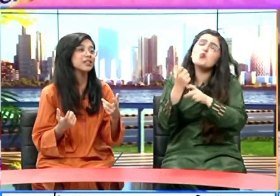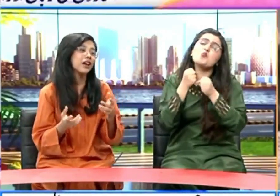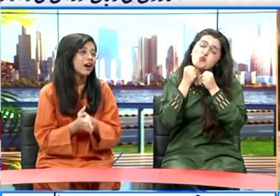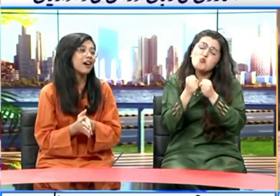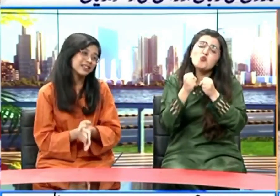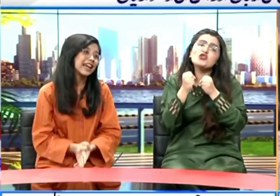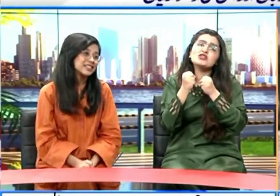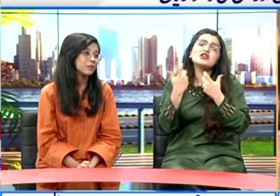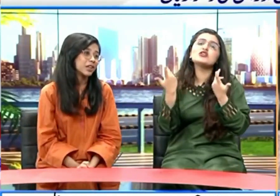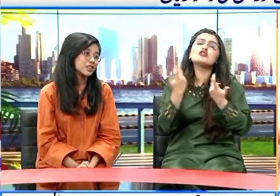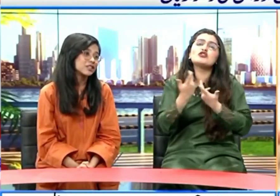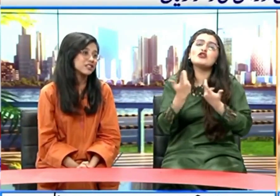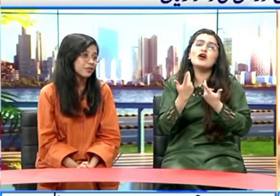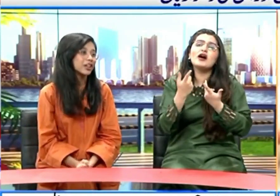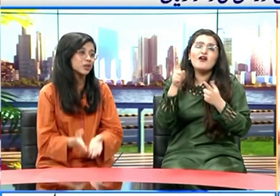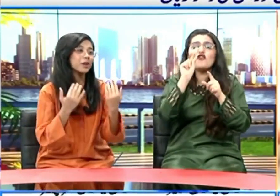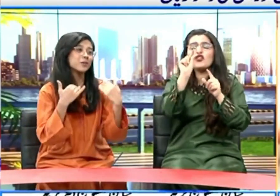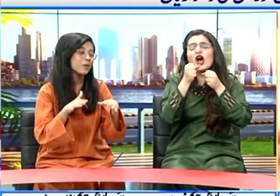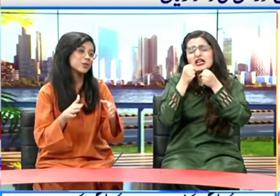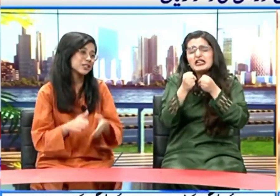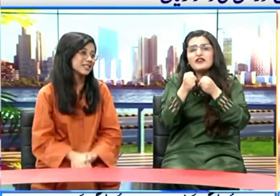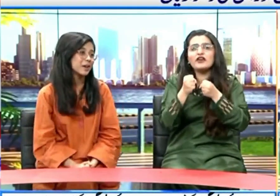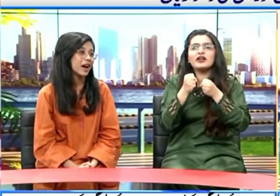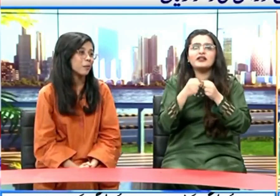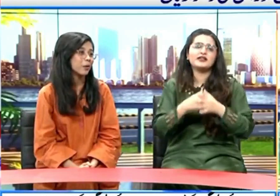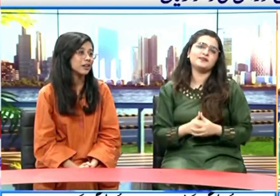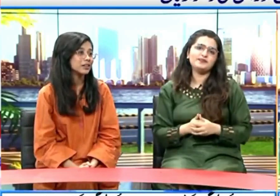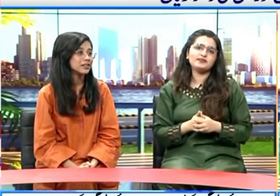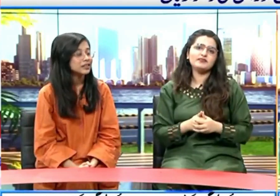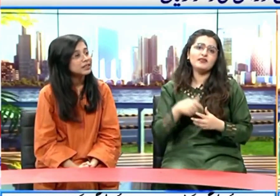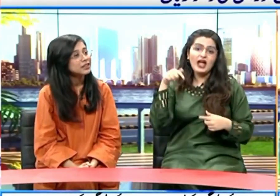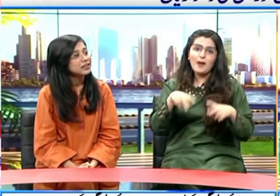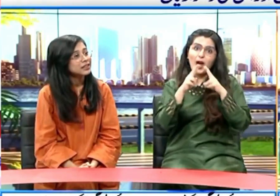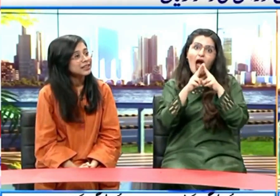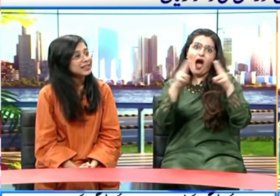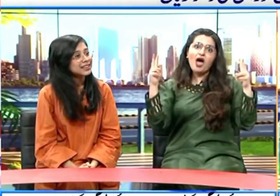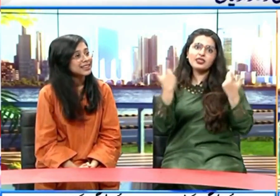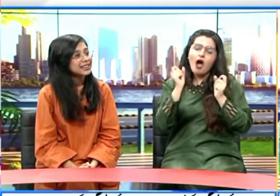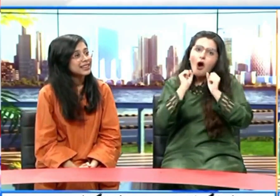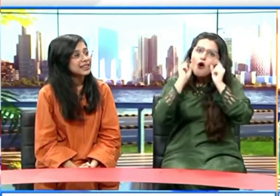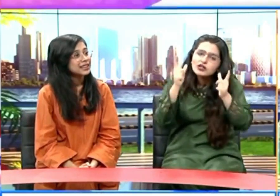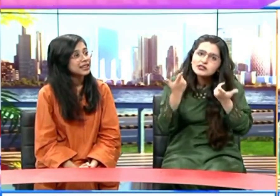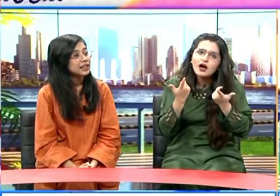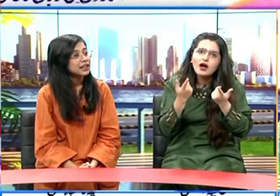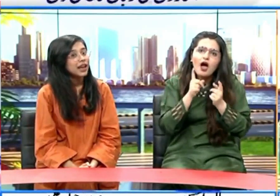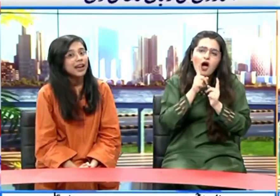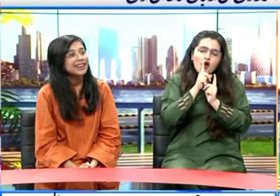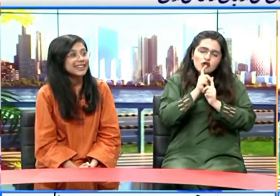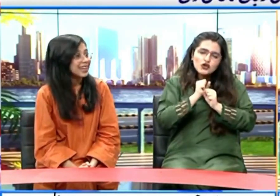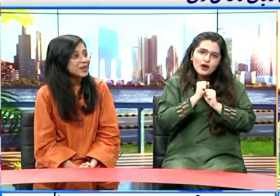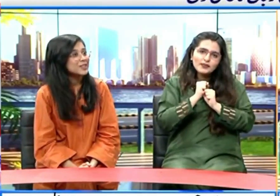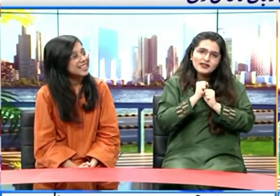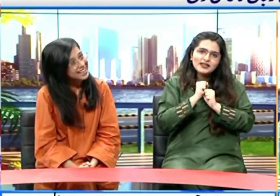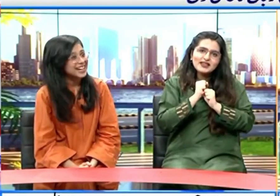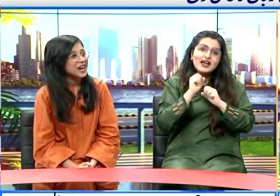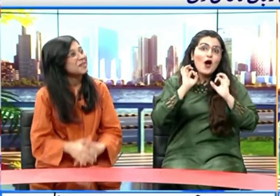بیکاز that is something which is difficult. تو پھر تھوڑا مشکل سے اس پہ کام ہوگا. that much used to it کہ آپ غصے کا اظہار بھی خاموش رہ کے بھی کر سکتی ہیں؟